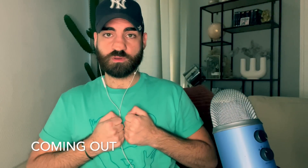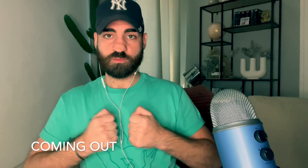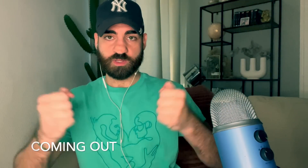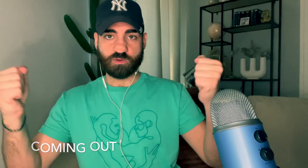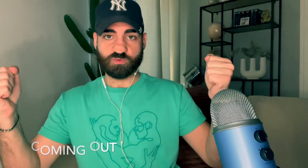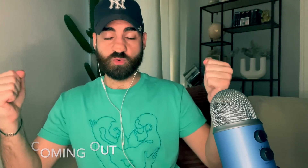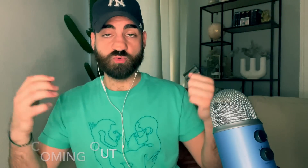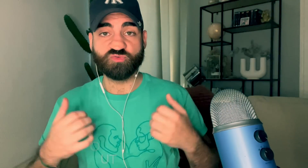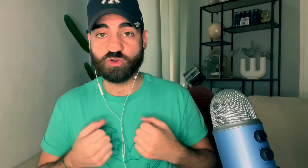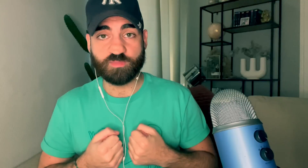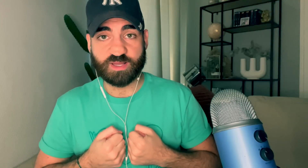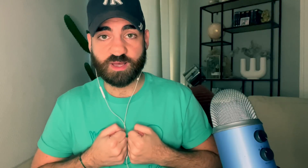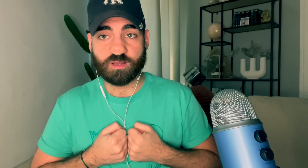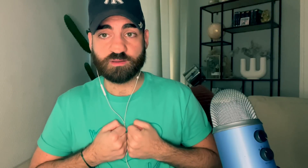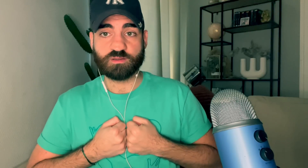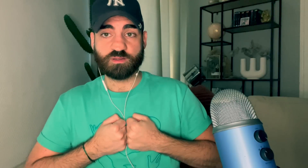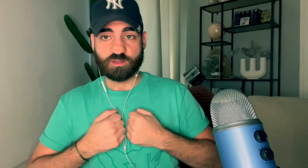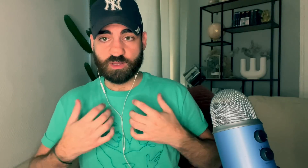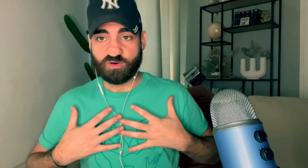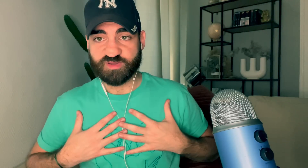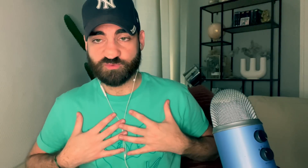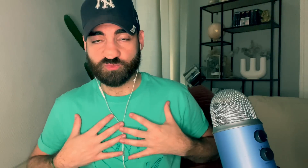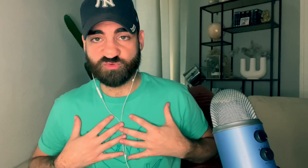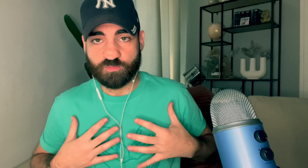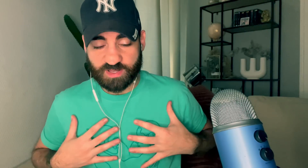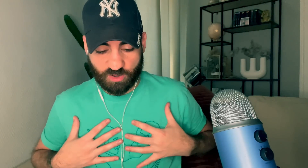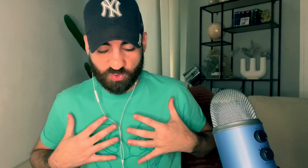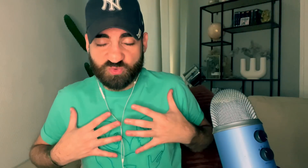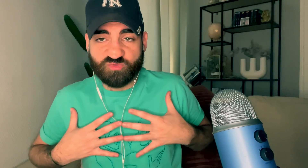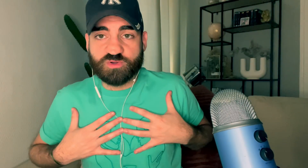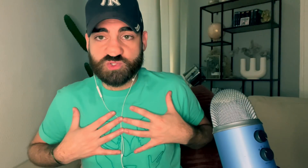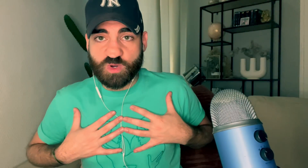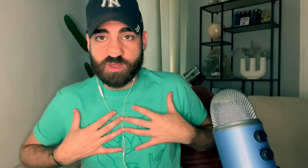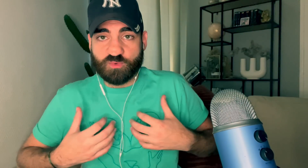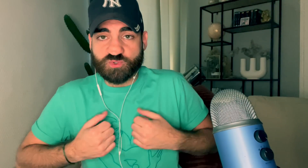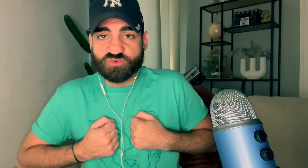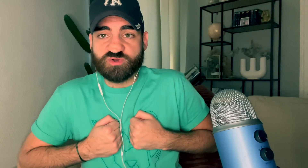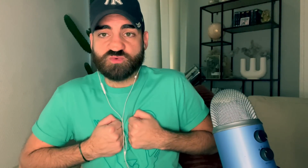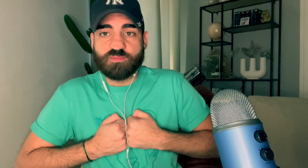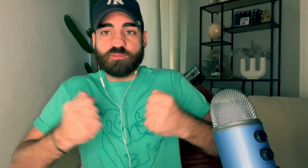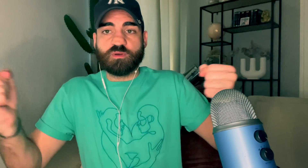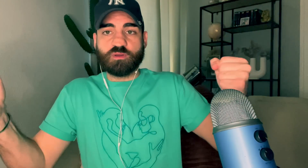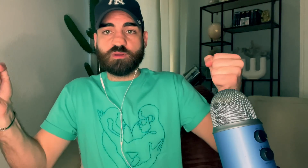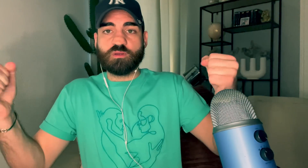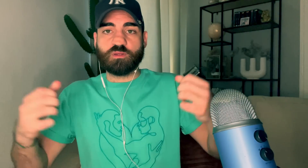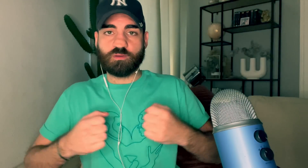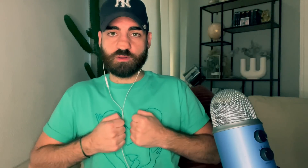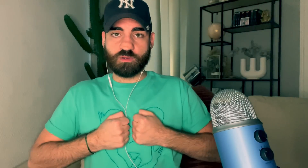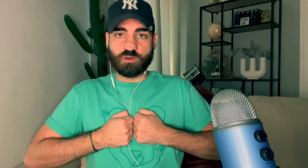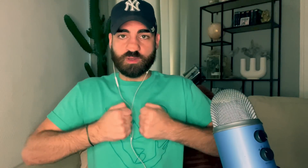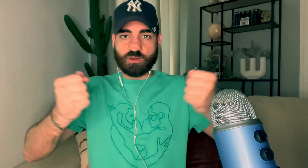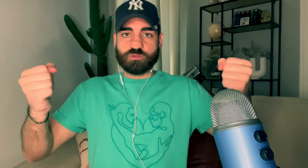Coming out. On ouvre le placard. En fait, on ouvre le placard, on ouvre soi-même, on s'ouvre soi-même. Coming out.